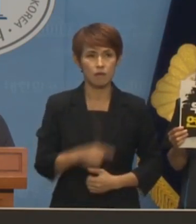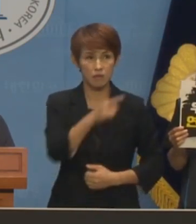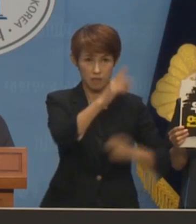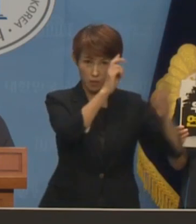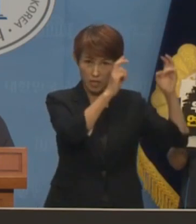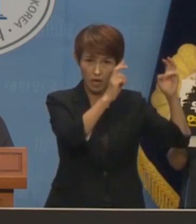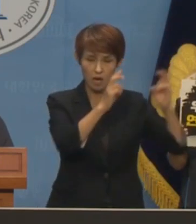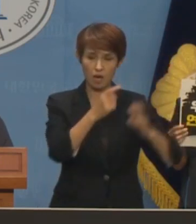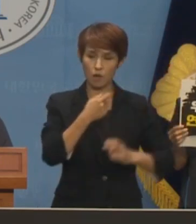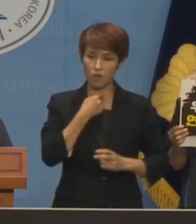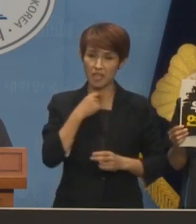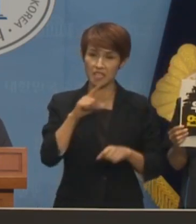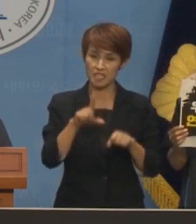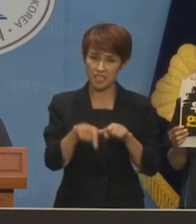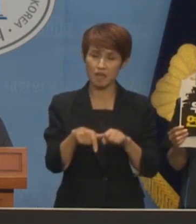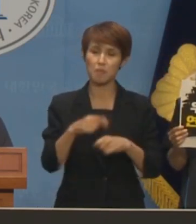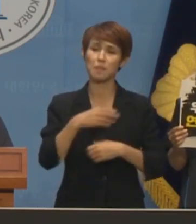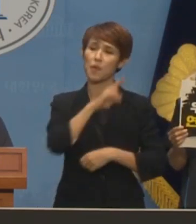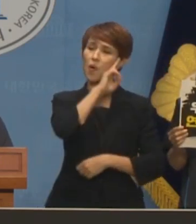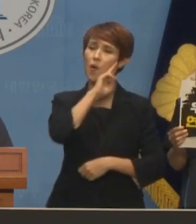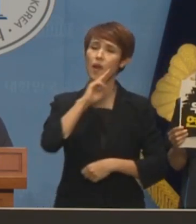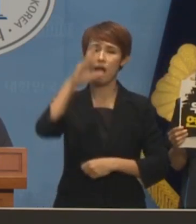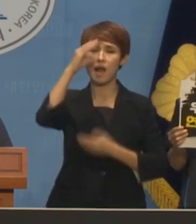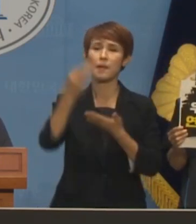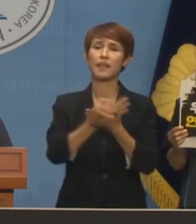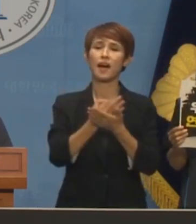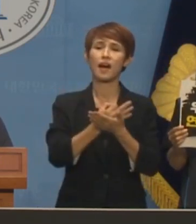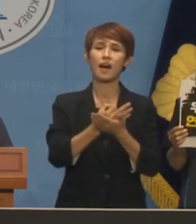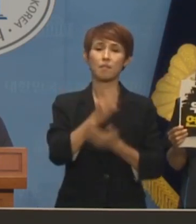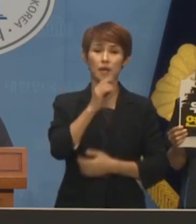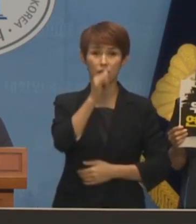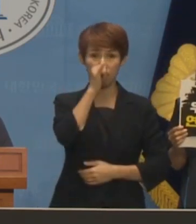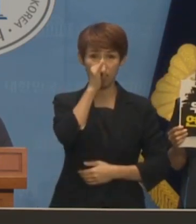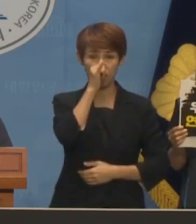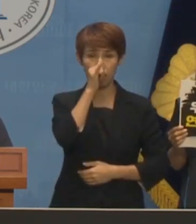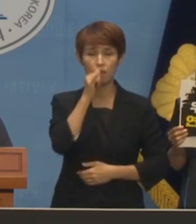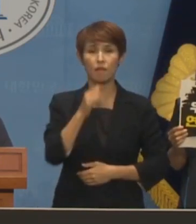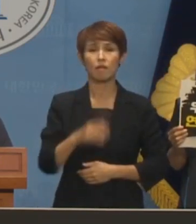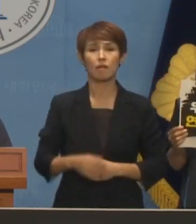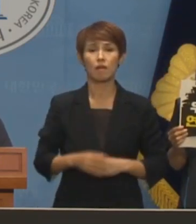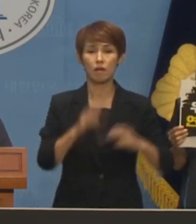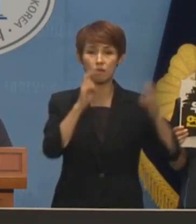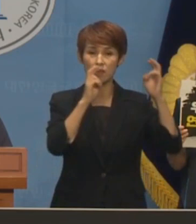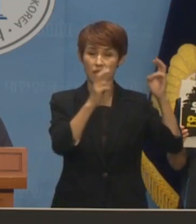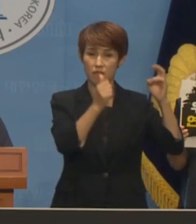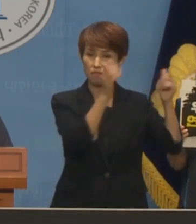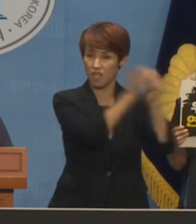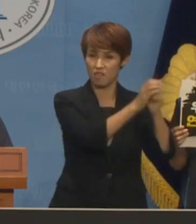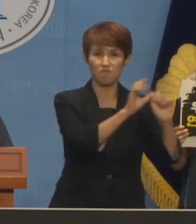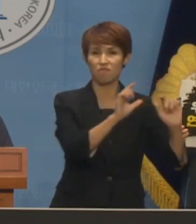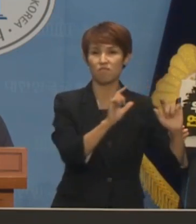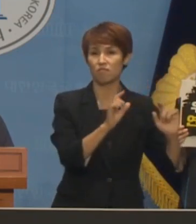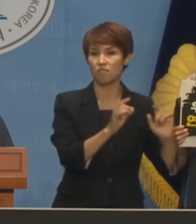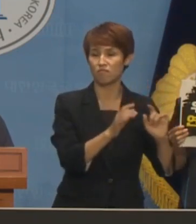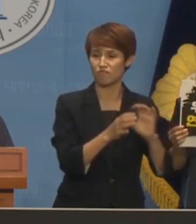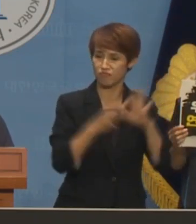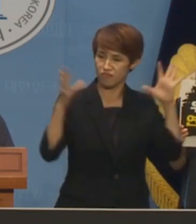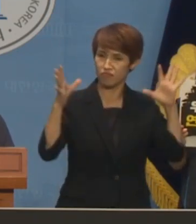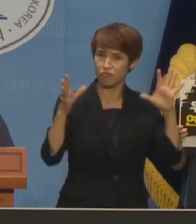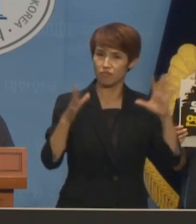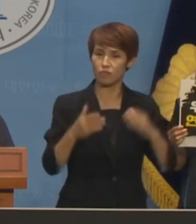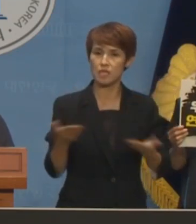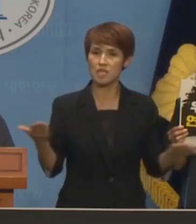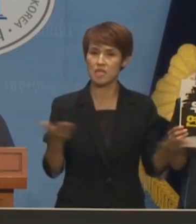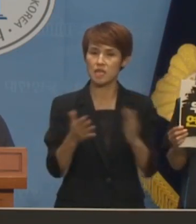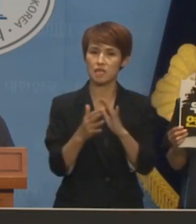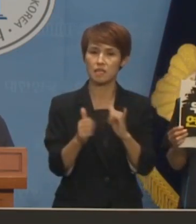시간에 하는 편한 알바라고 하지만 사용자로서의 책임을 은폐하고 노동 자들을 알고리즘으로 철저하게 통제하는